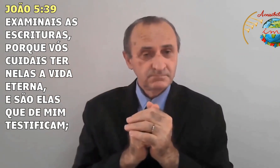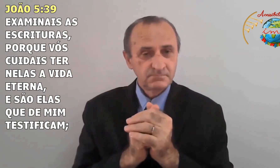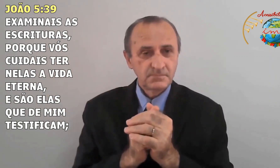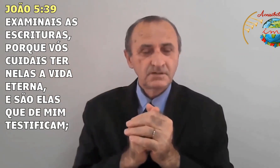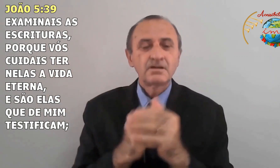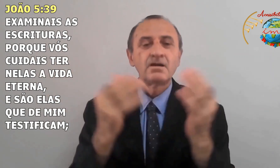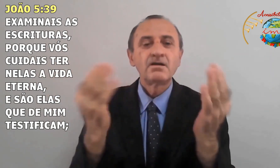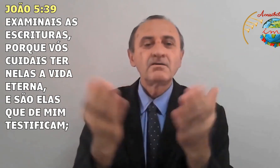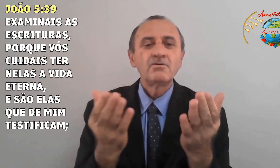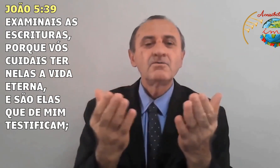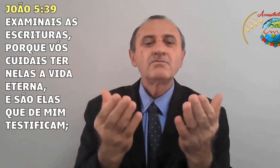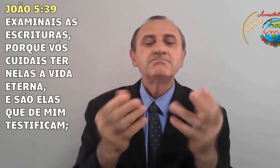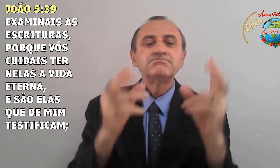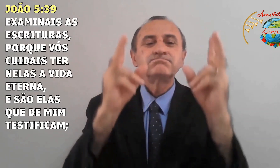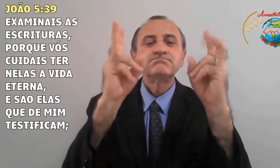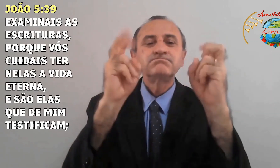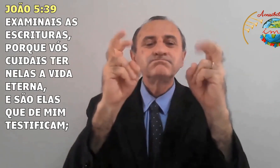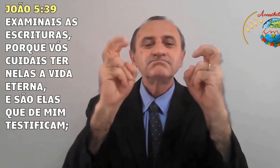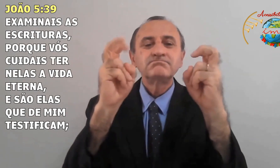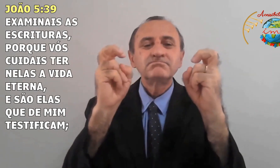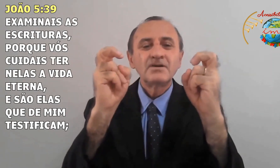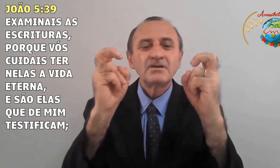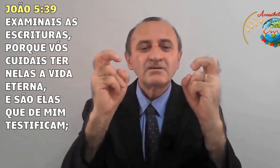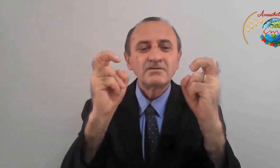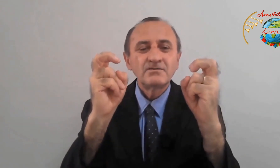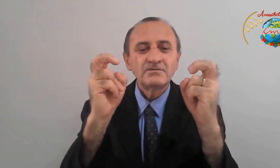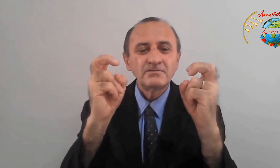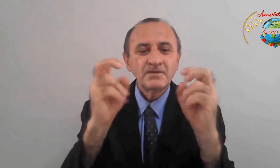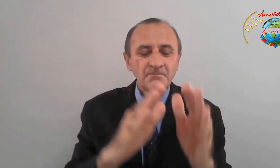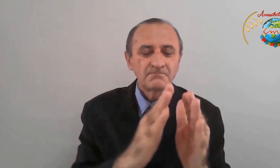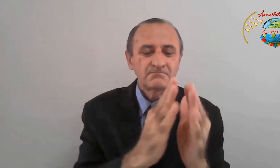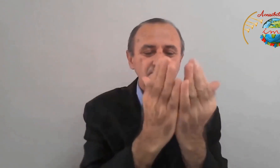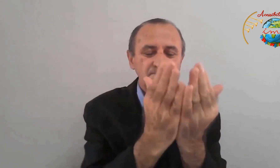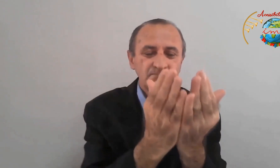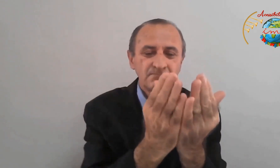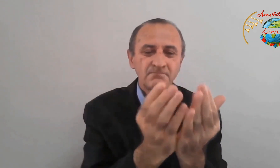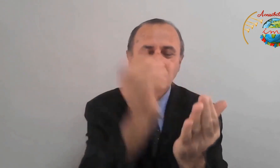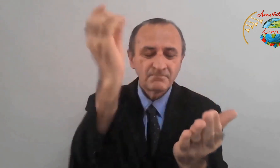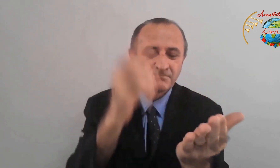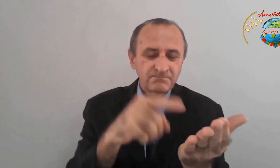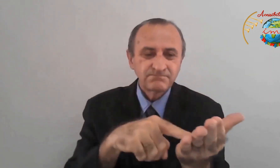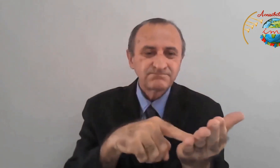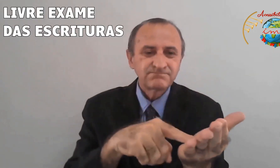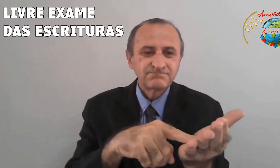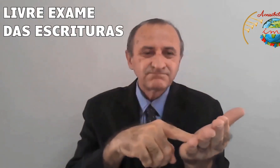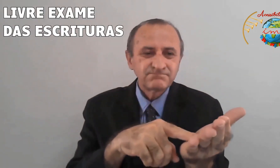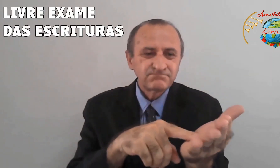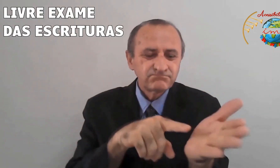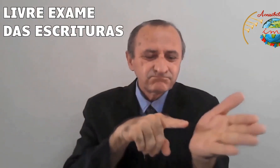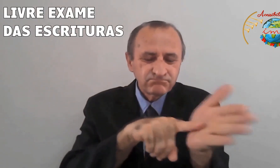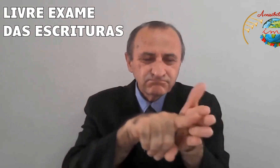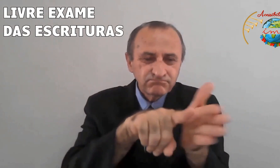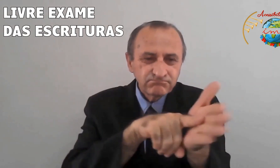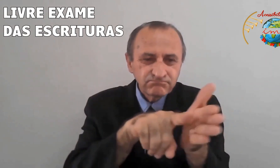Bem, então o tema aqui da nossa mensagem é isso, olha, o livre exame